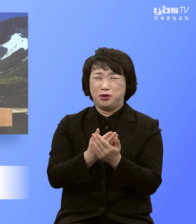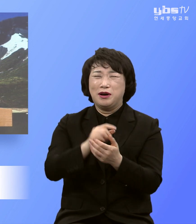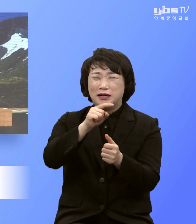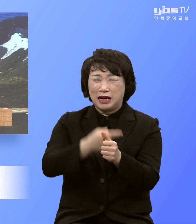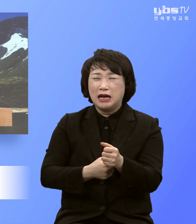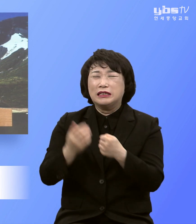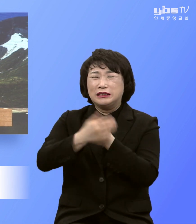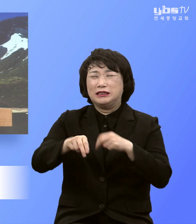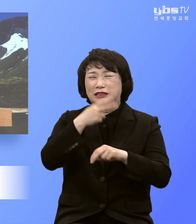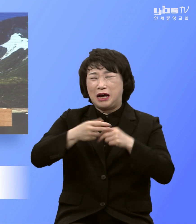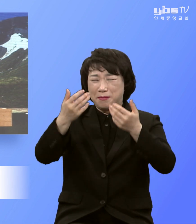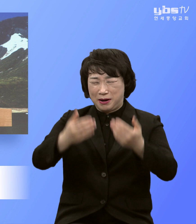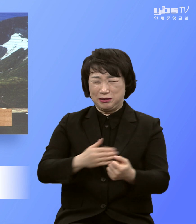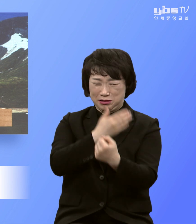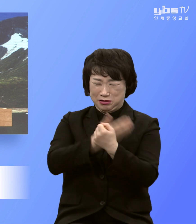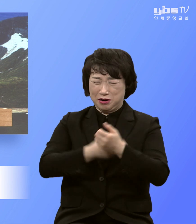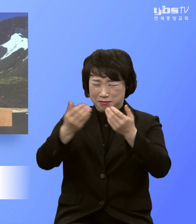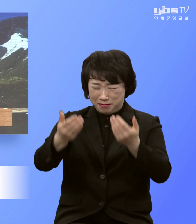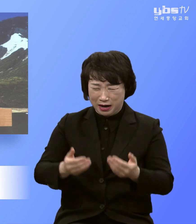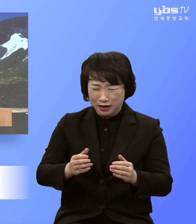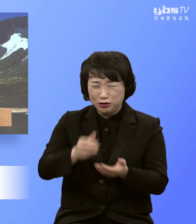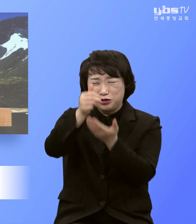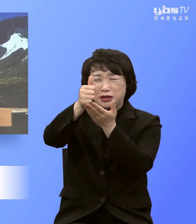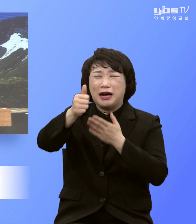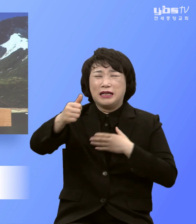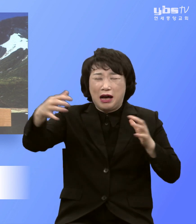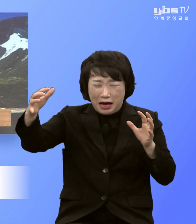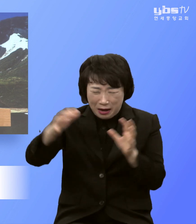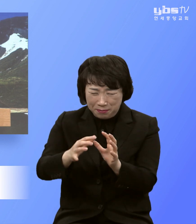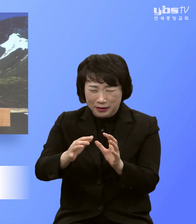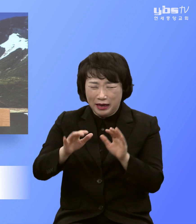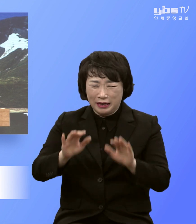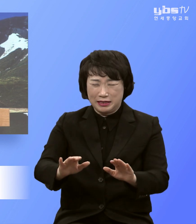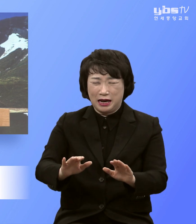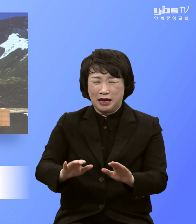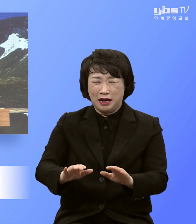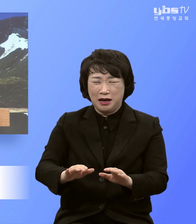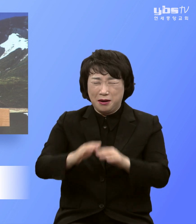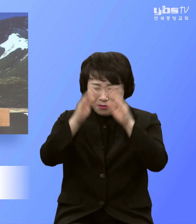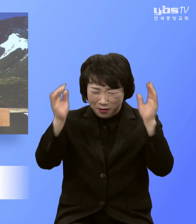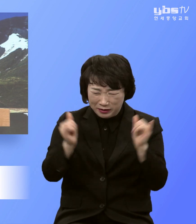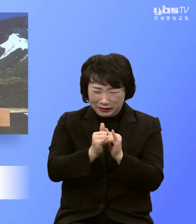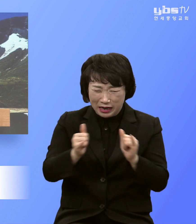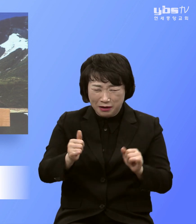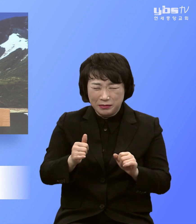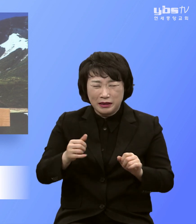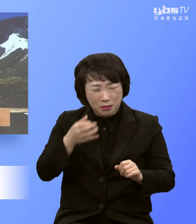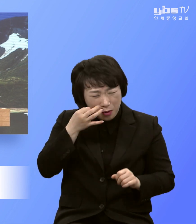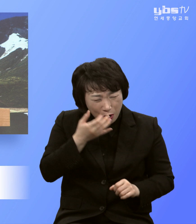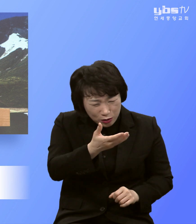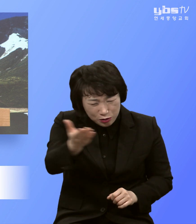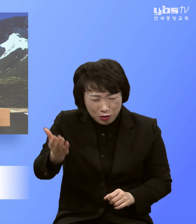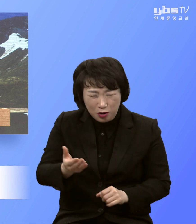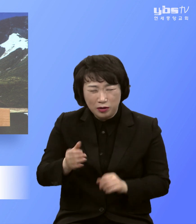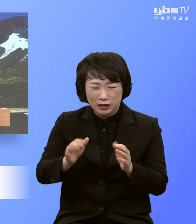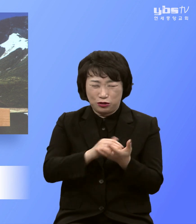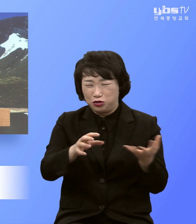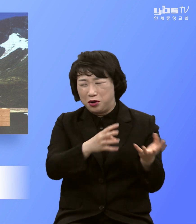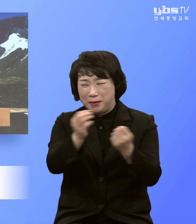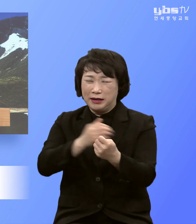그러므로 은사받고 능력받아 주와 나와 함께 하심을 많은 능력으로 사도와